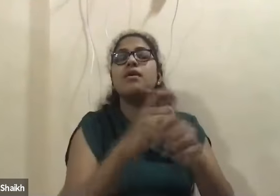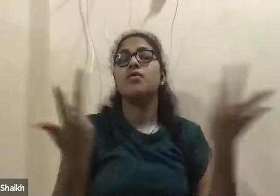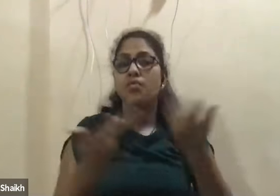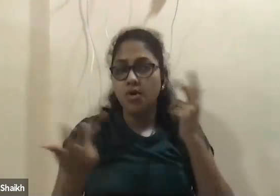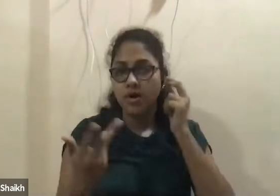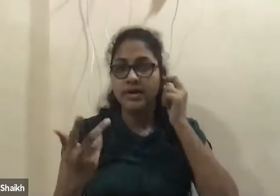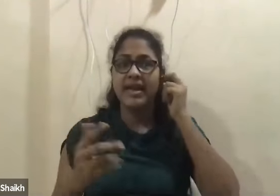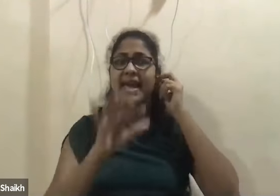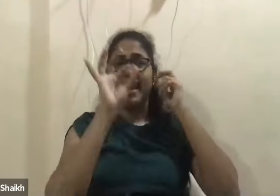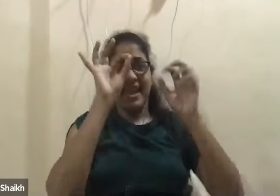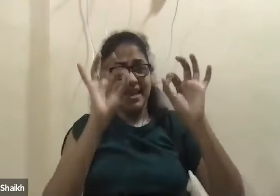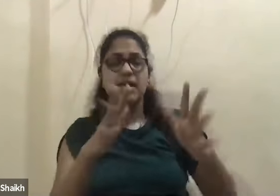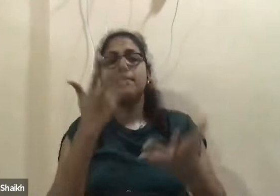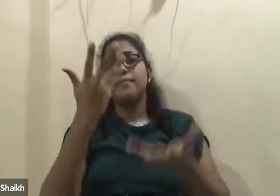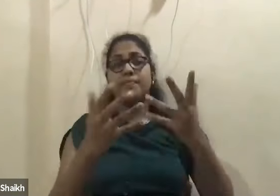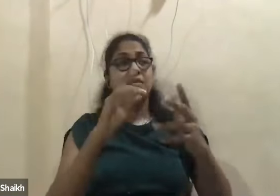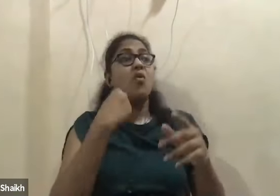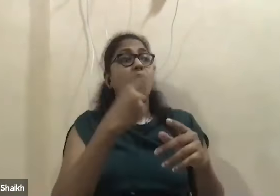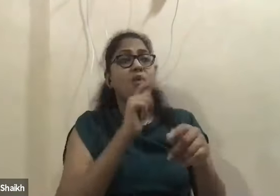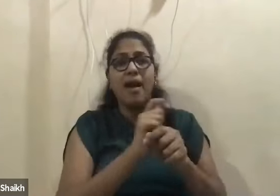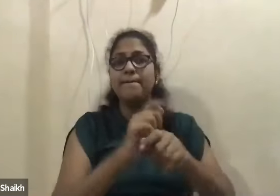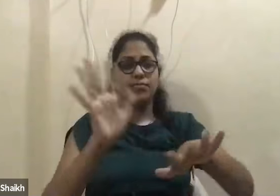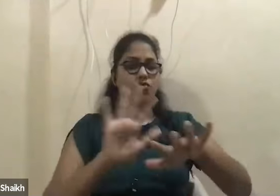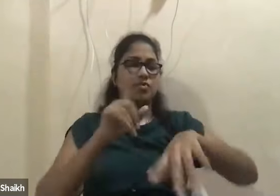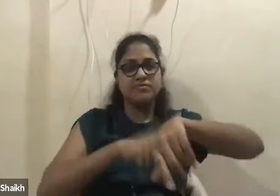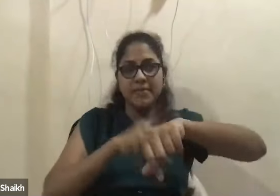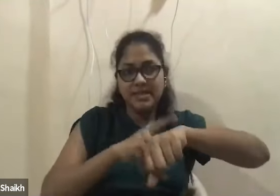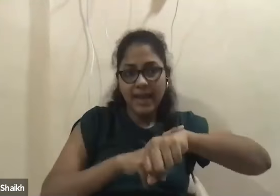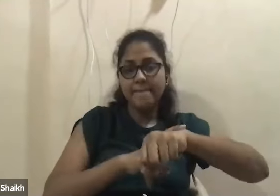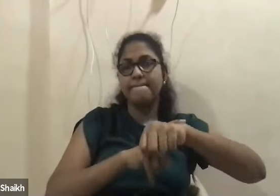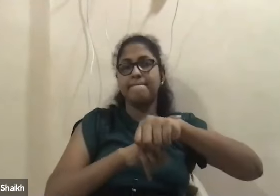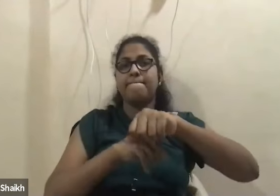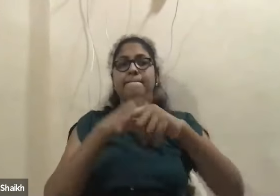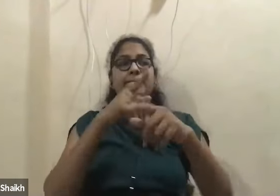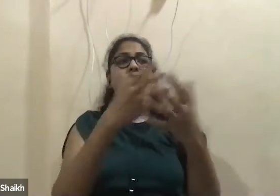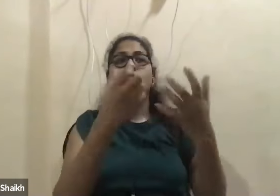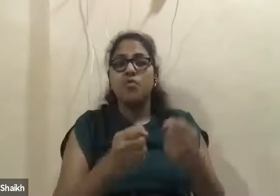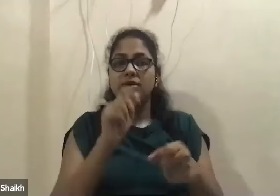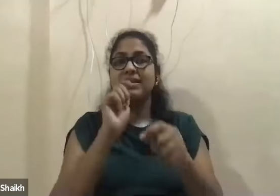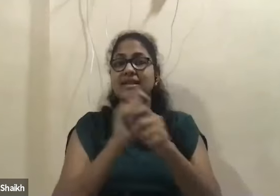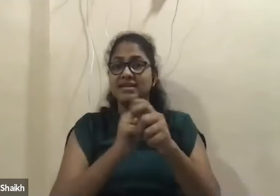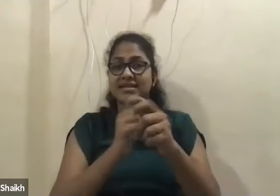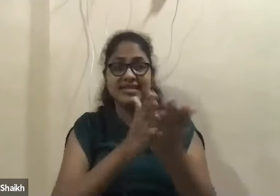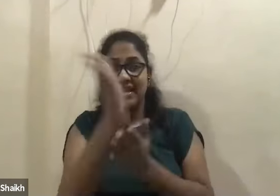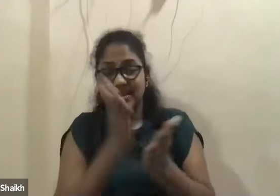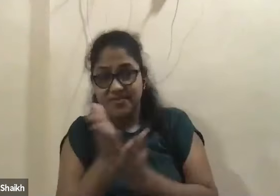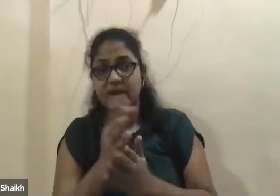duties, at least be specific about what kind of duties you would want them to fulfill and what powers you would give to the